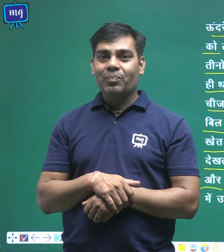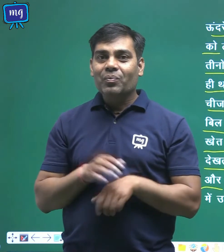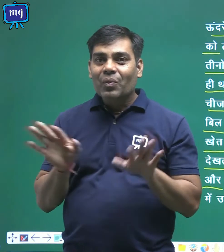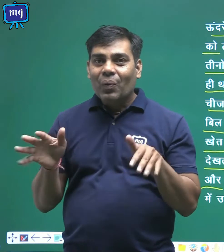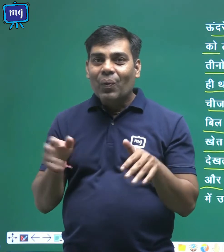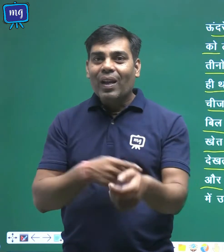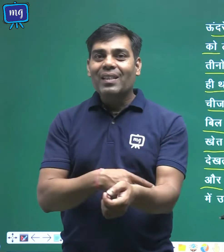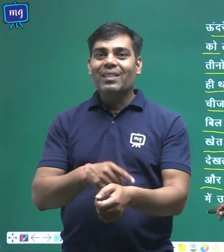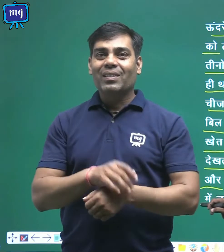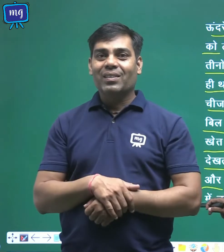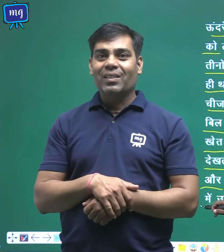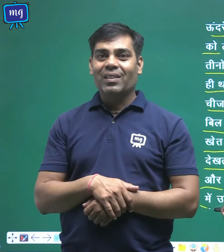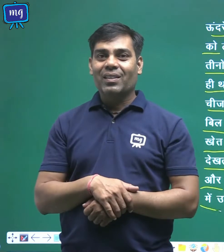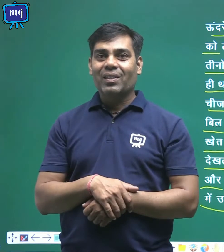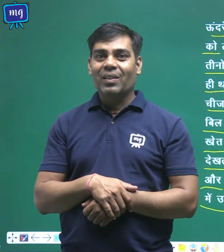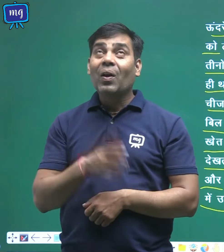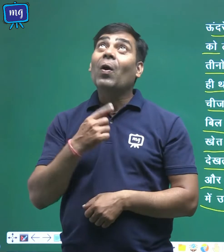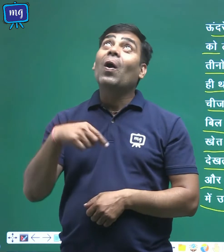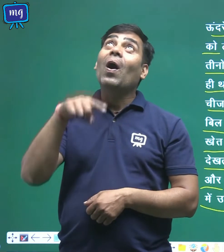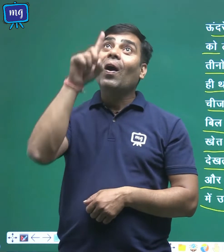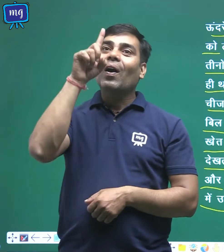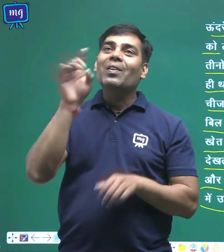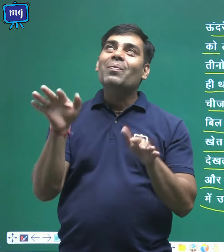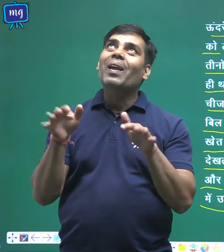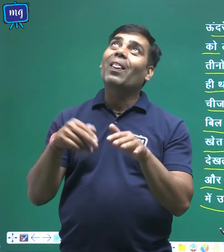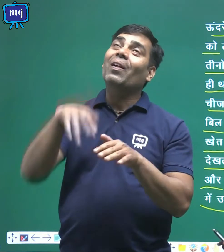कुरज आकाश में उड़ गया।